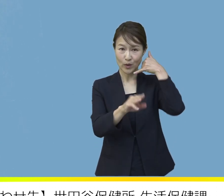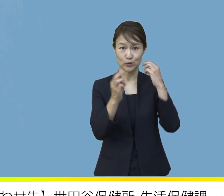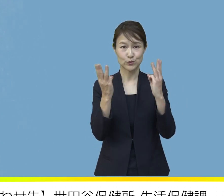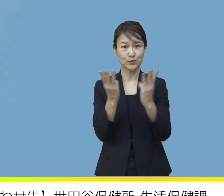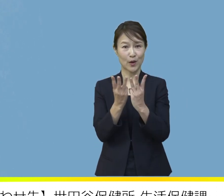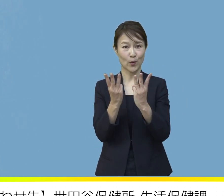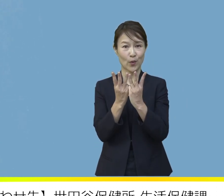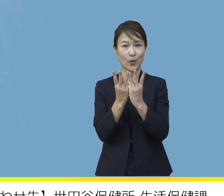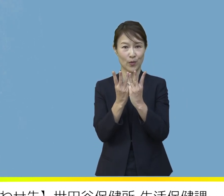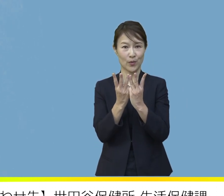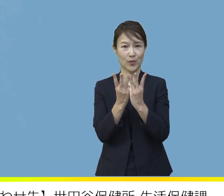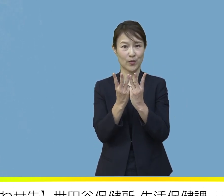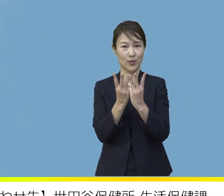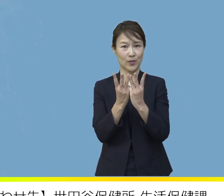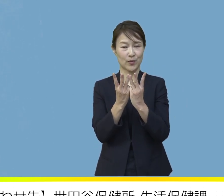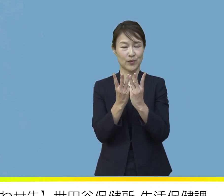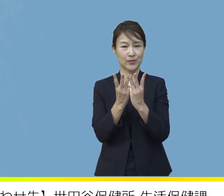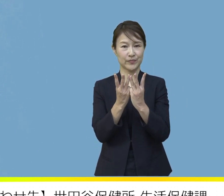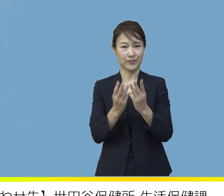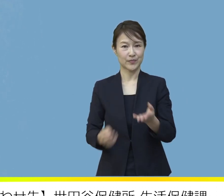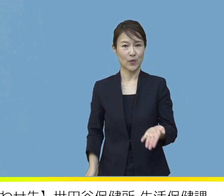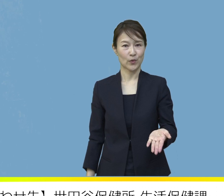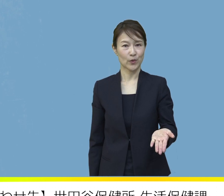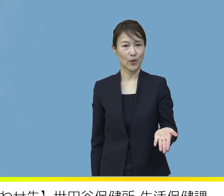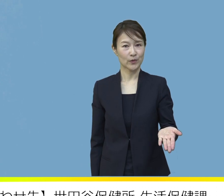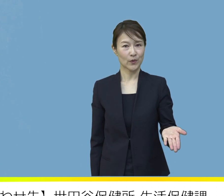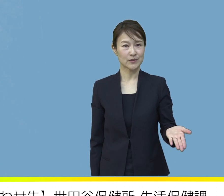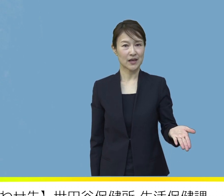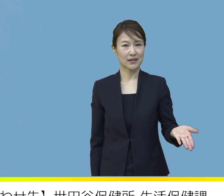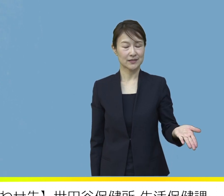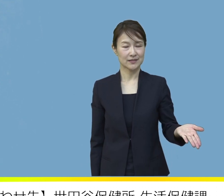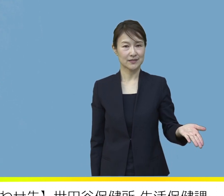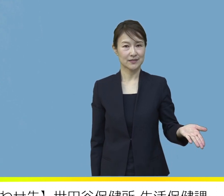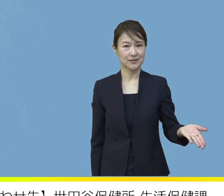各種ミリ5432